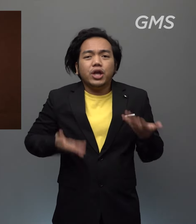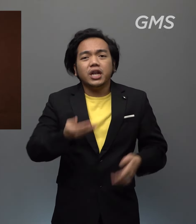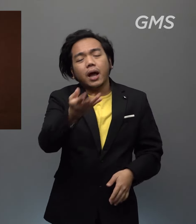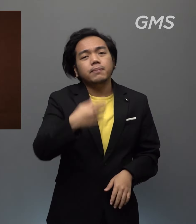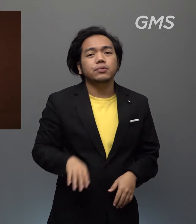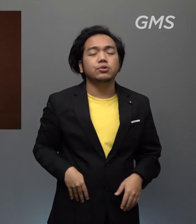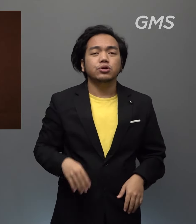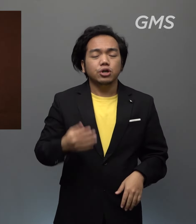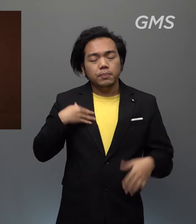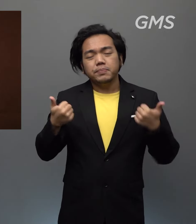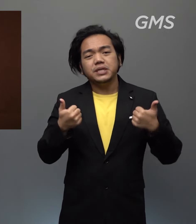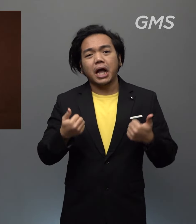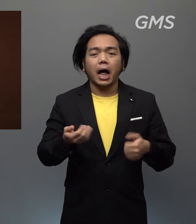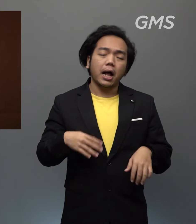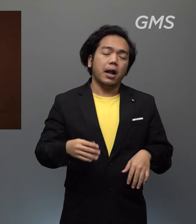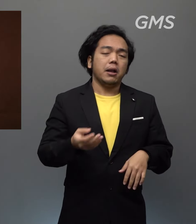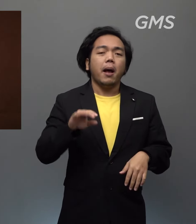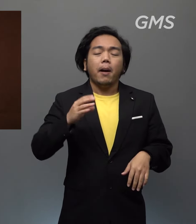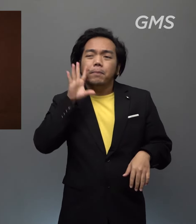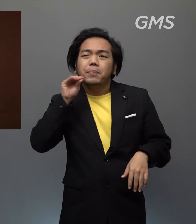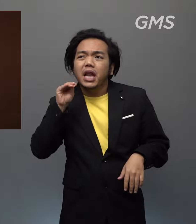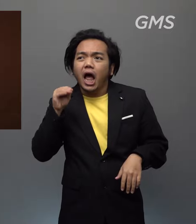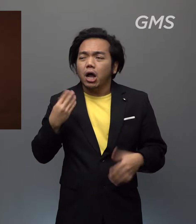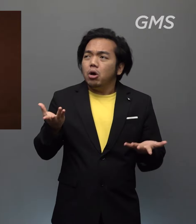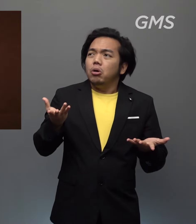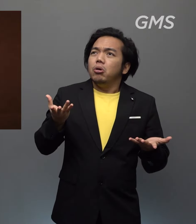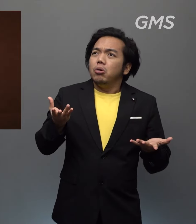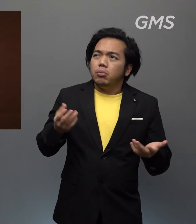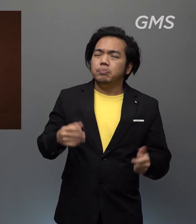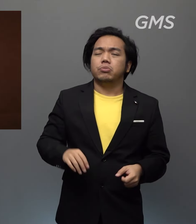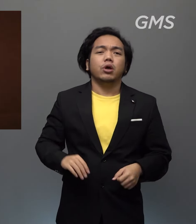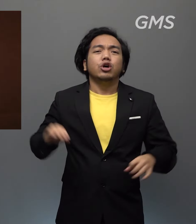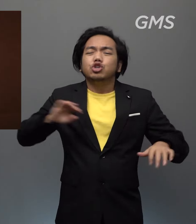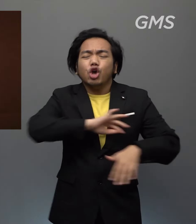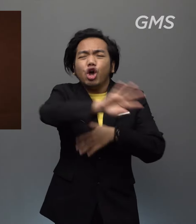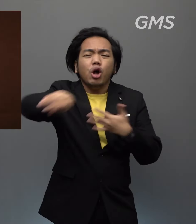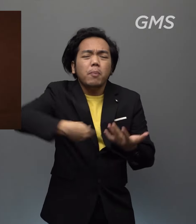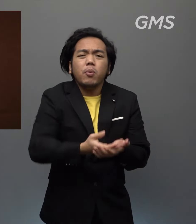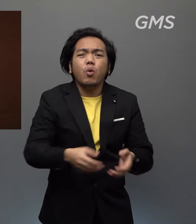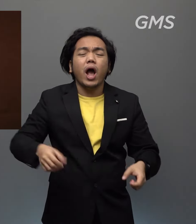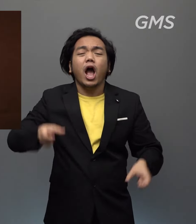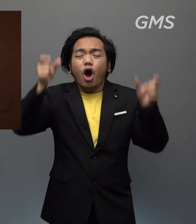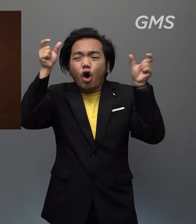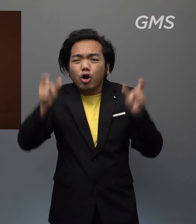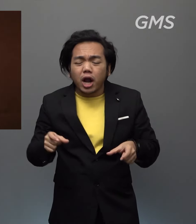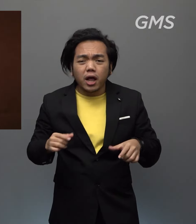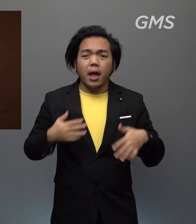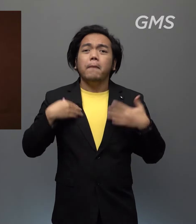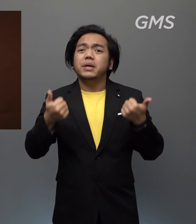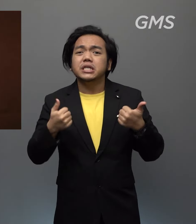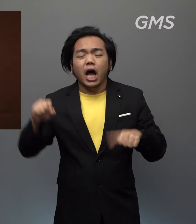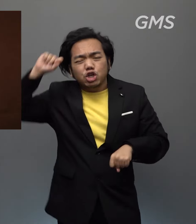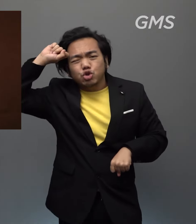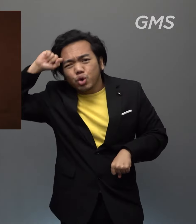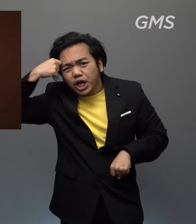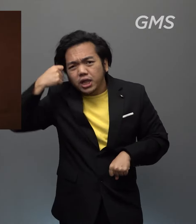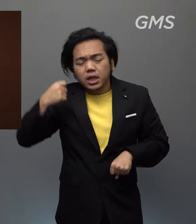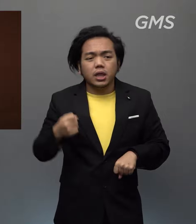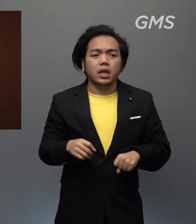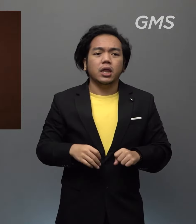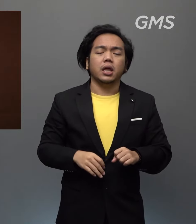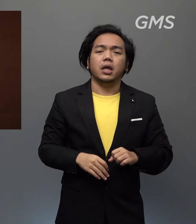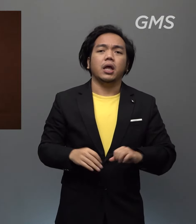sulit atau tantangan atau pergumulan itu bisa datang bukan hanya kepada orang-orang yang menjauh dari Tuhan.